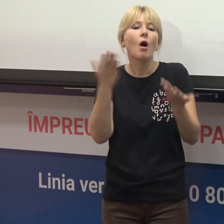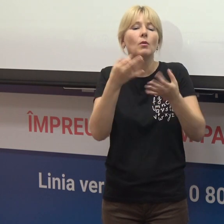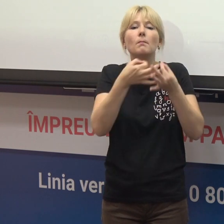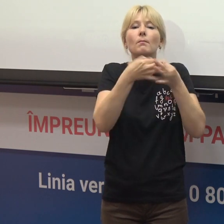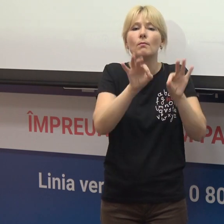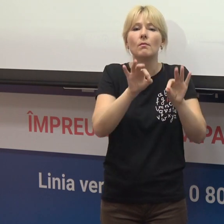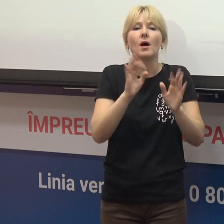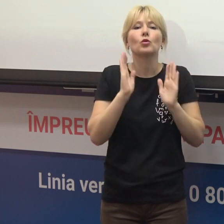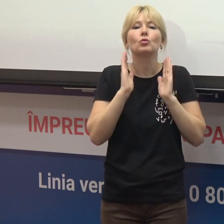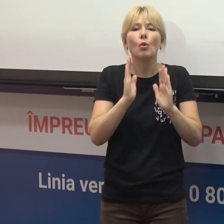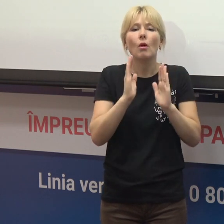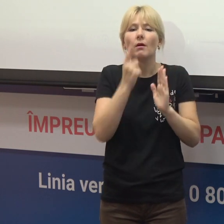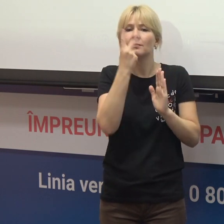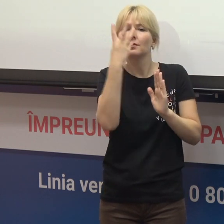de la